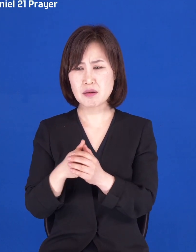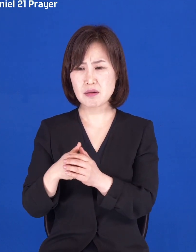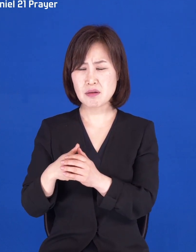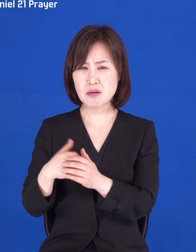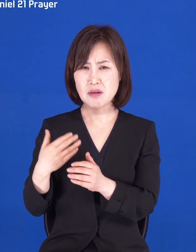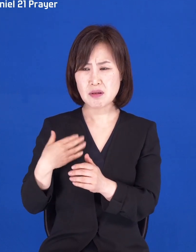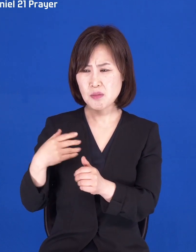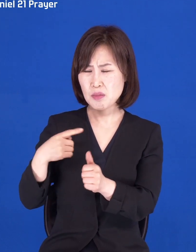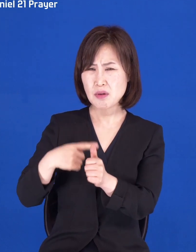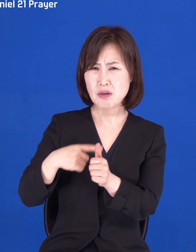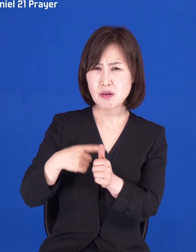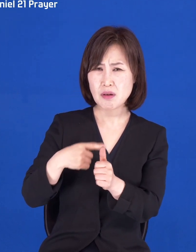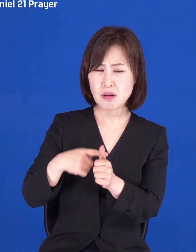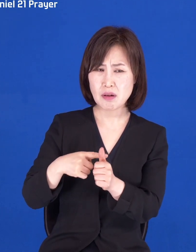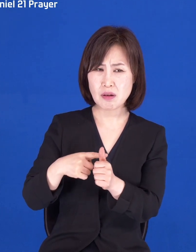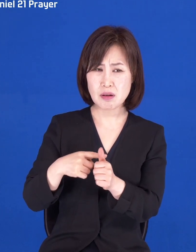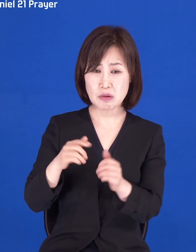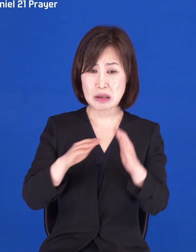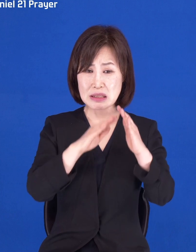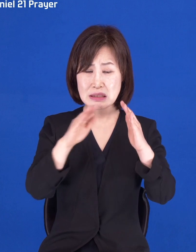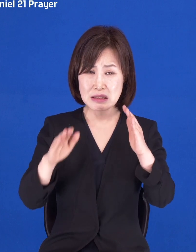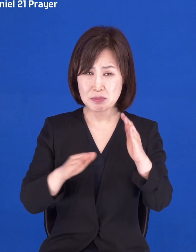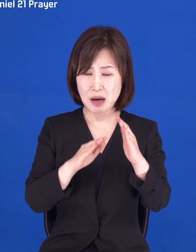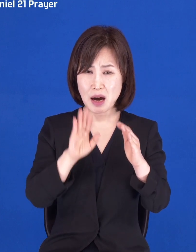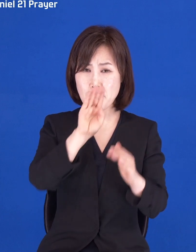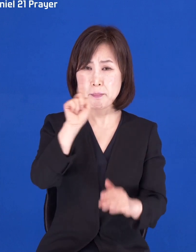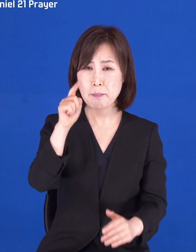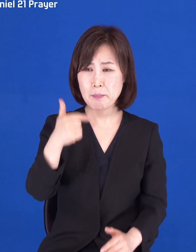그리고 제니 집은 반동 서굴이었대.